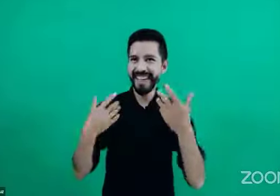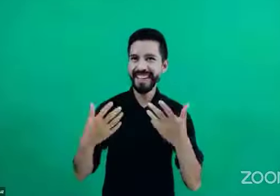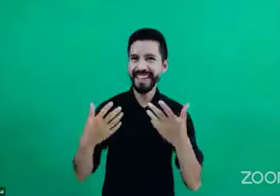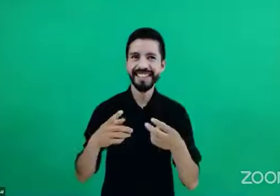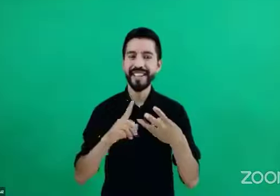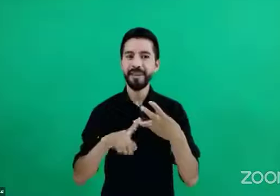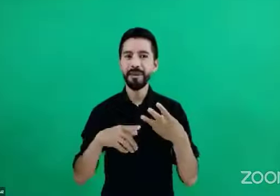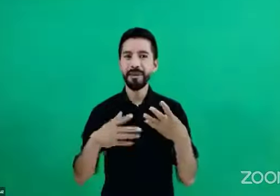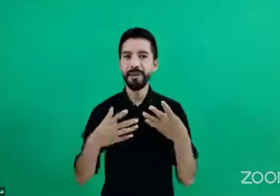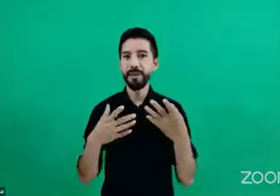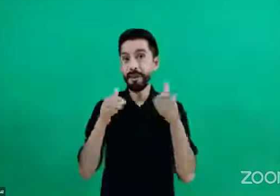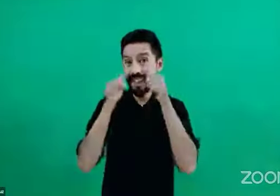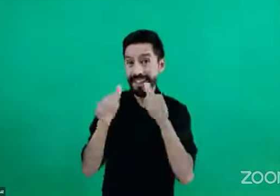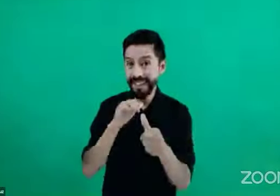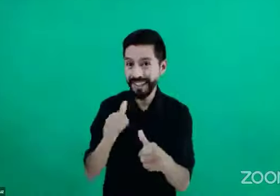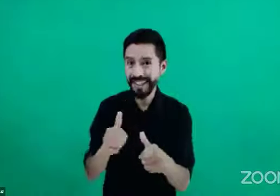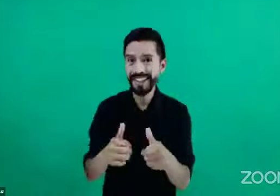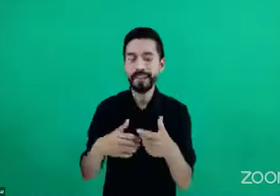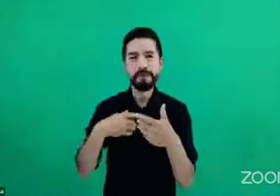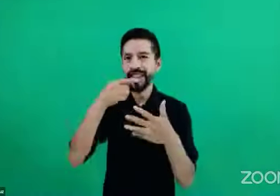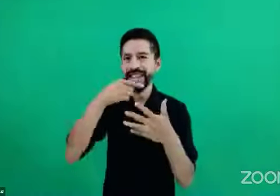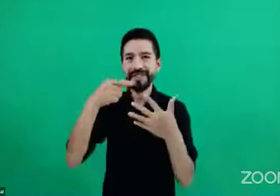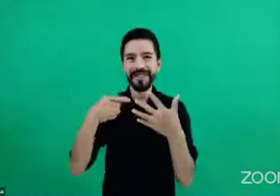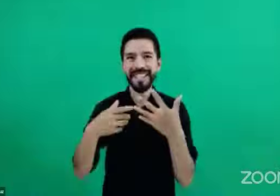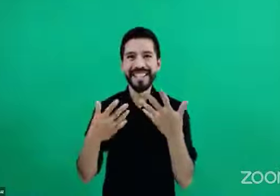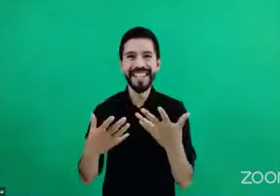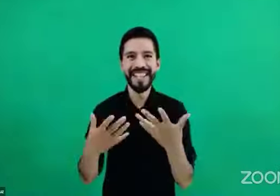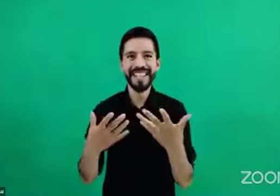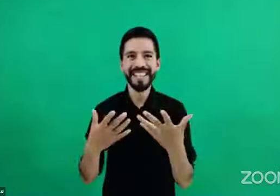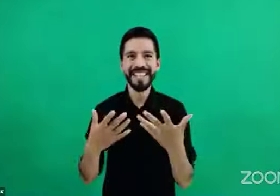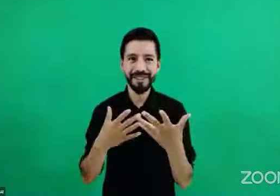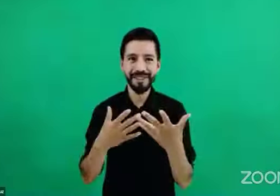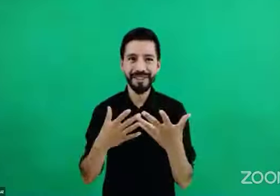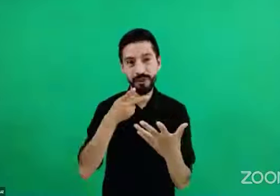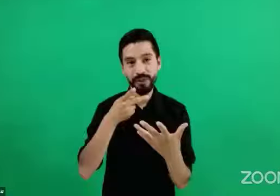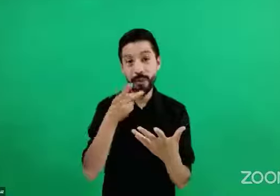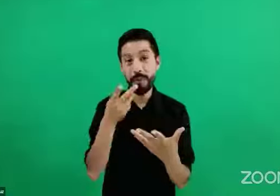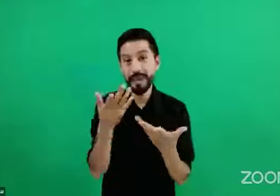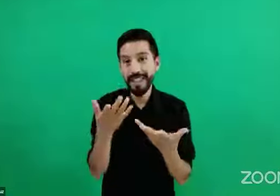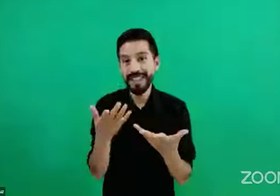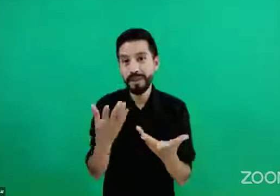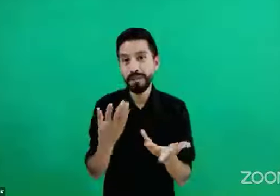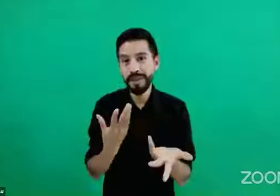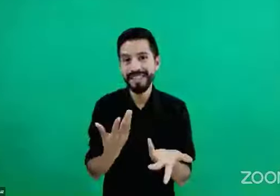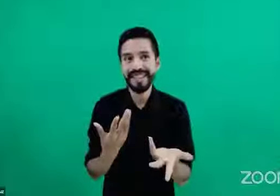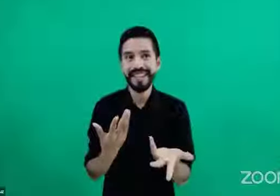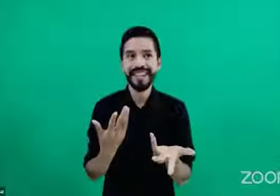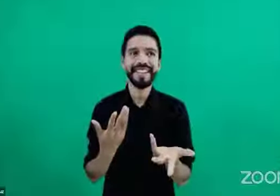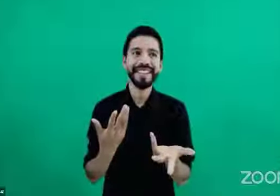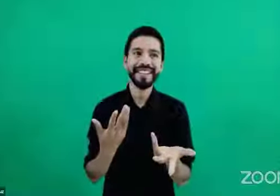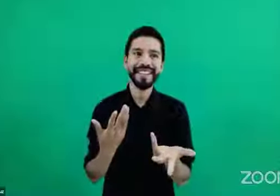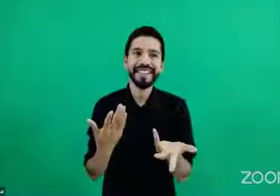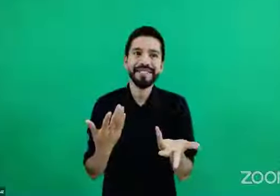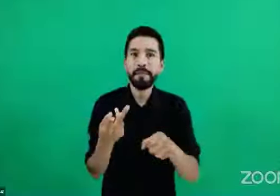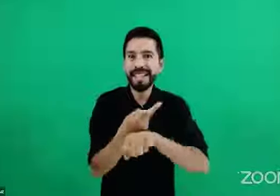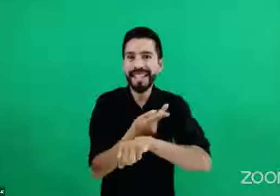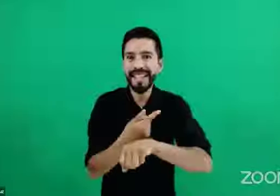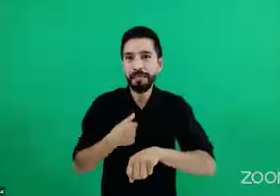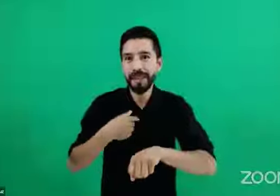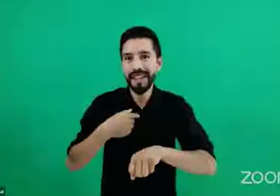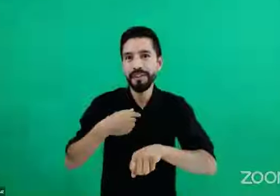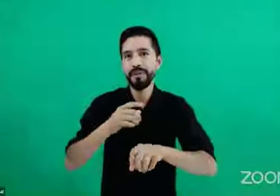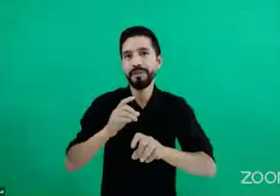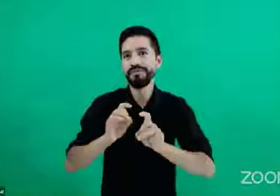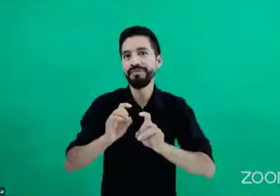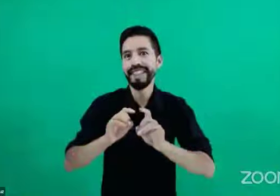hacen caras o no te atienden y cosas así que dices tú, bueno, tú como oyente pues dices, no pasa